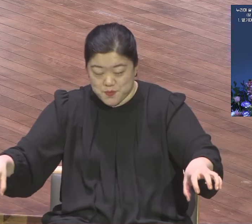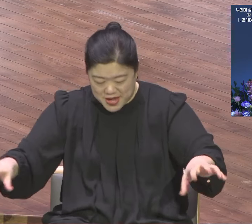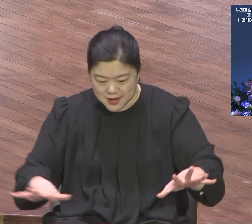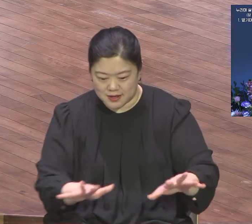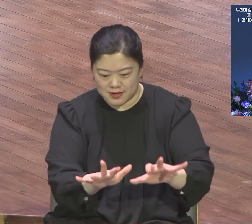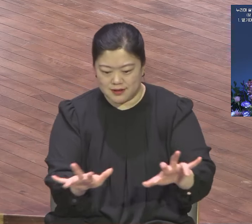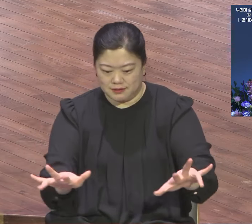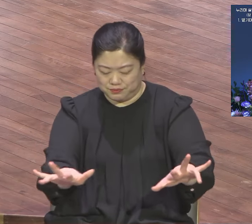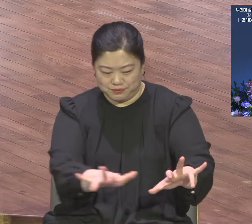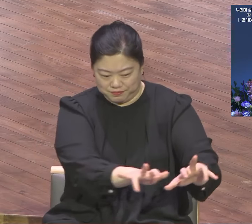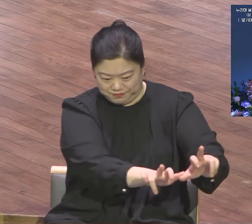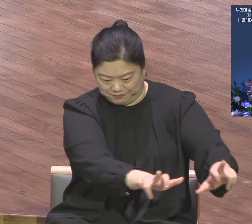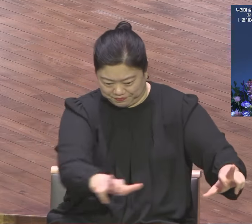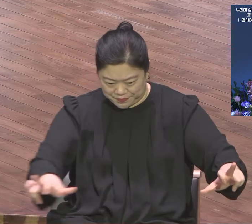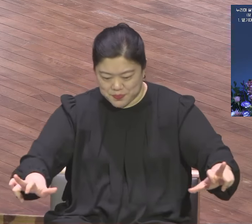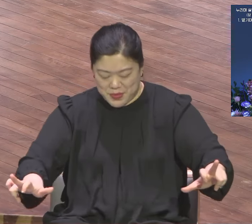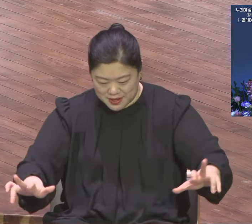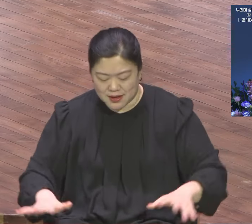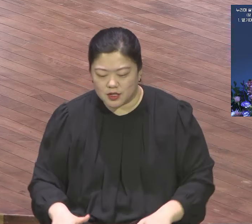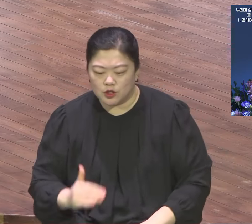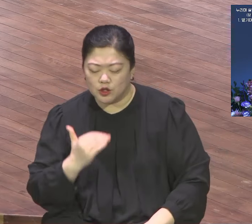그런데 계시